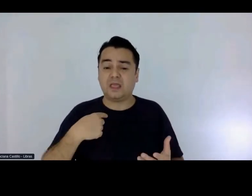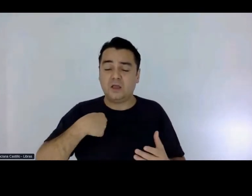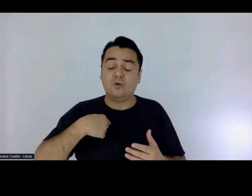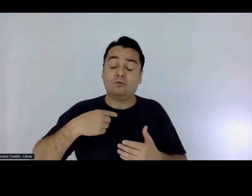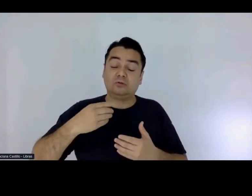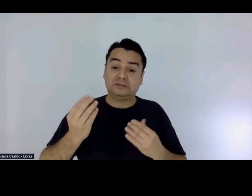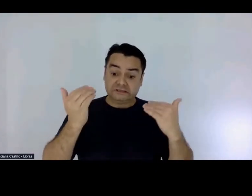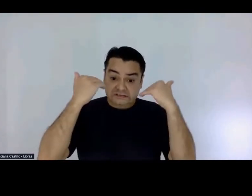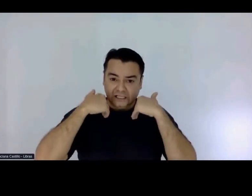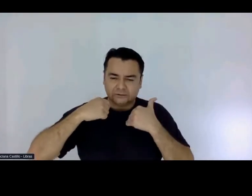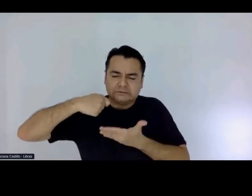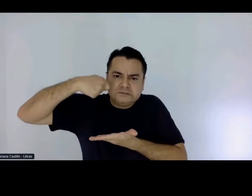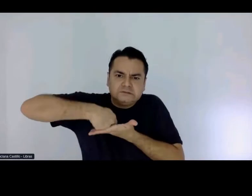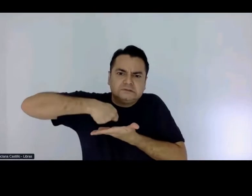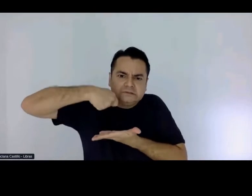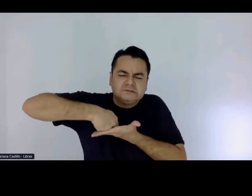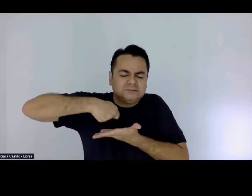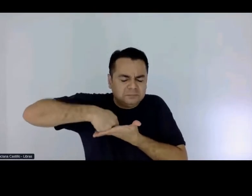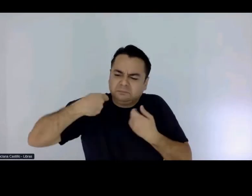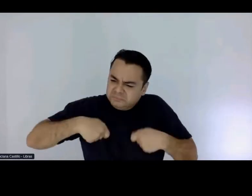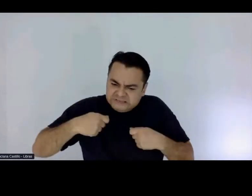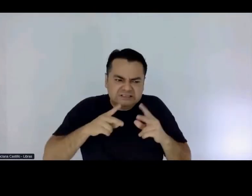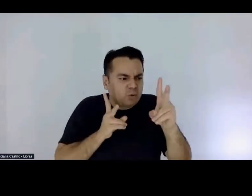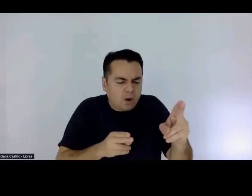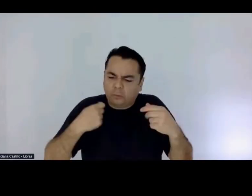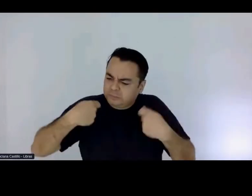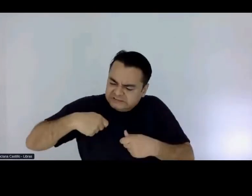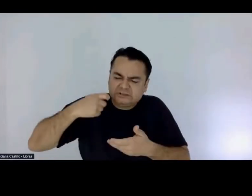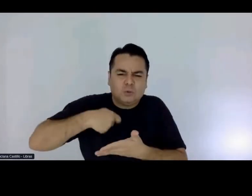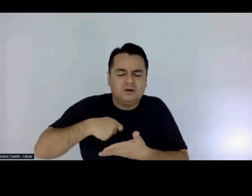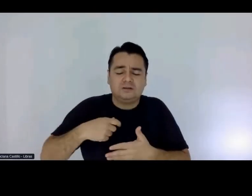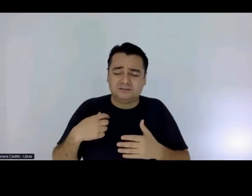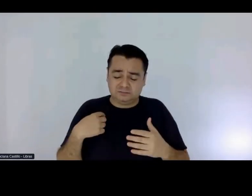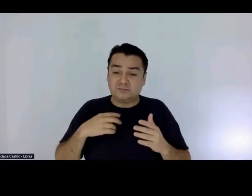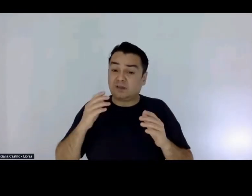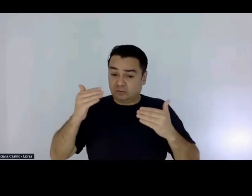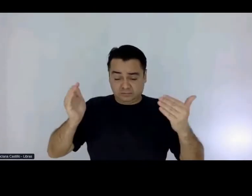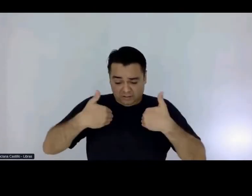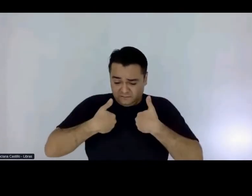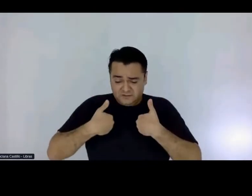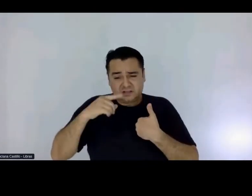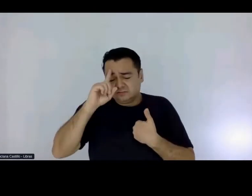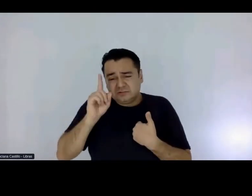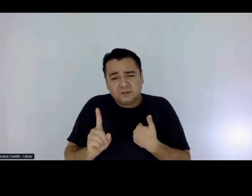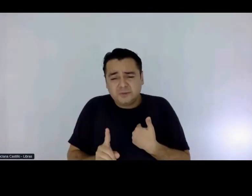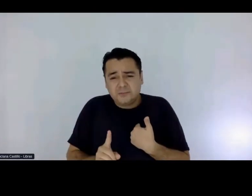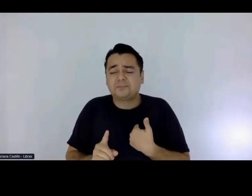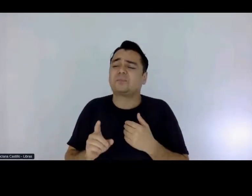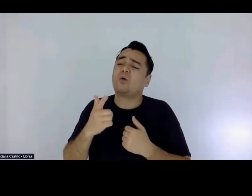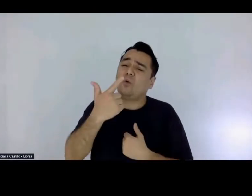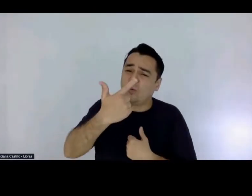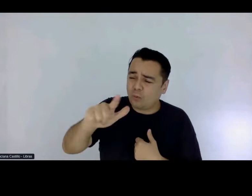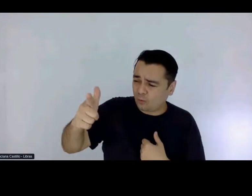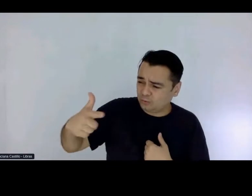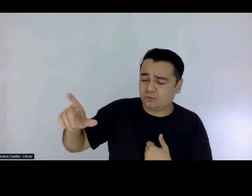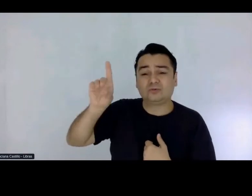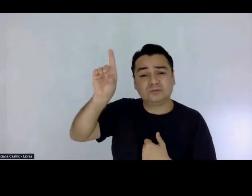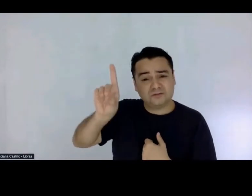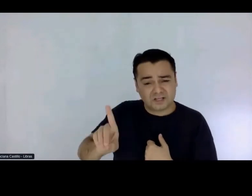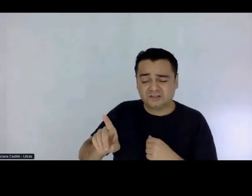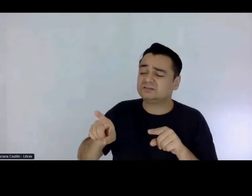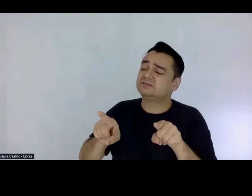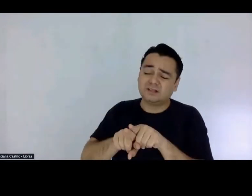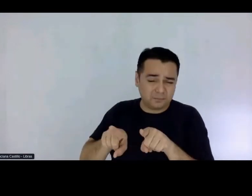assim. Então, eu me cobrava dessa maneira. E muitas outras pessoas com deficiência também se cobram dessa forma,